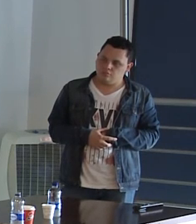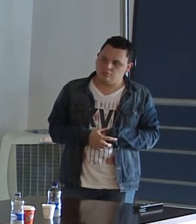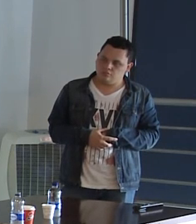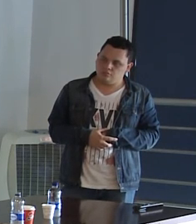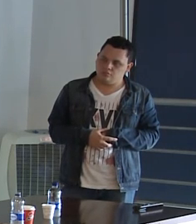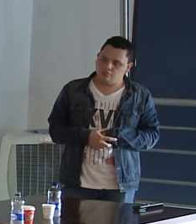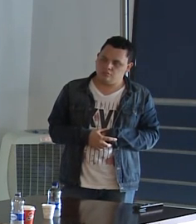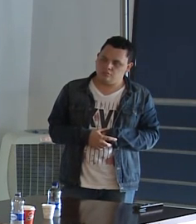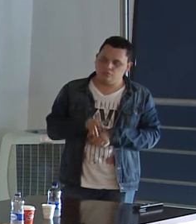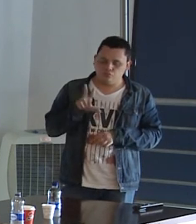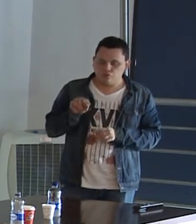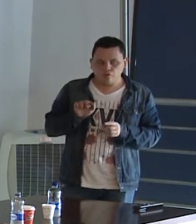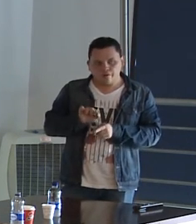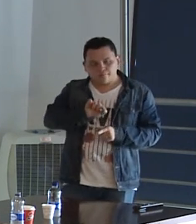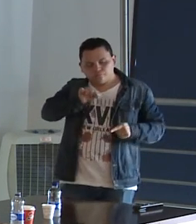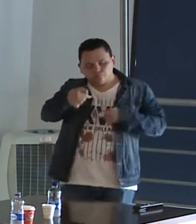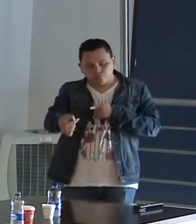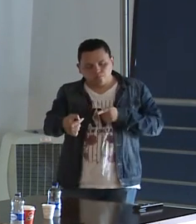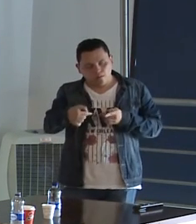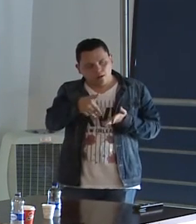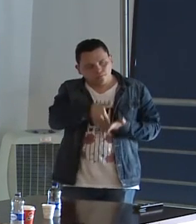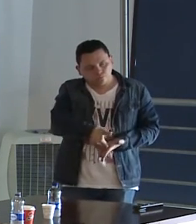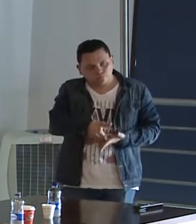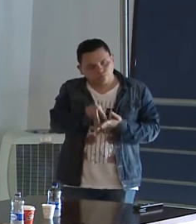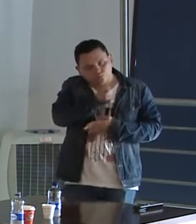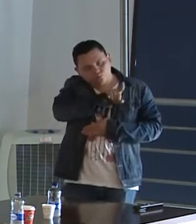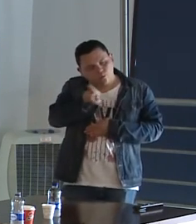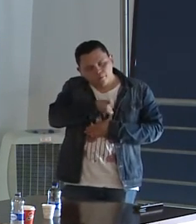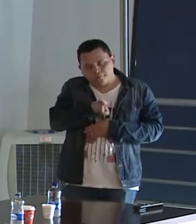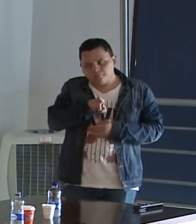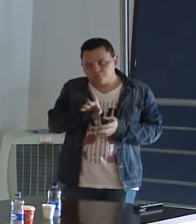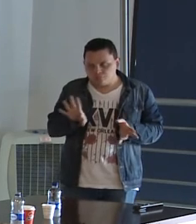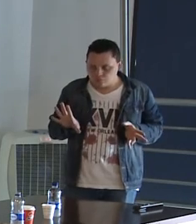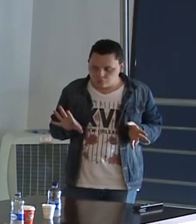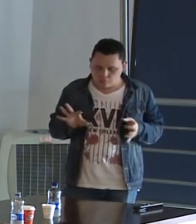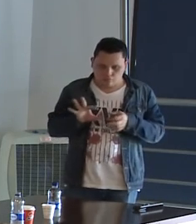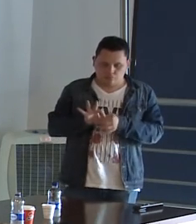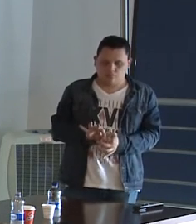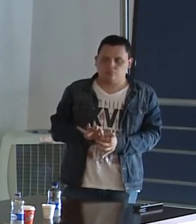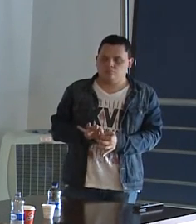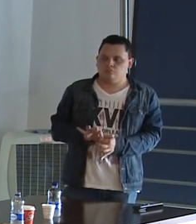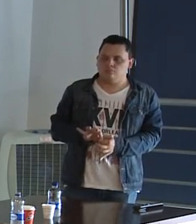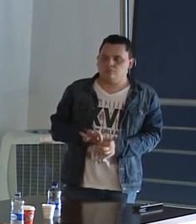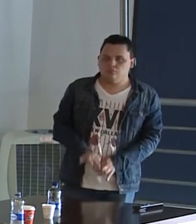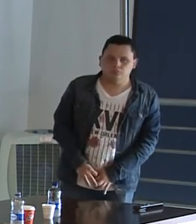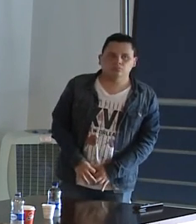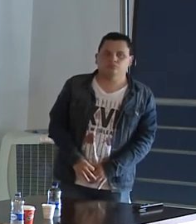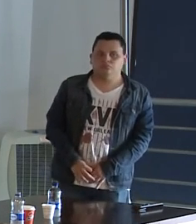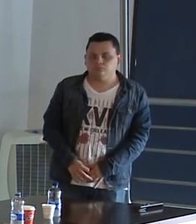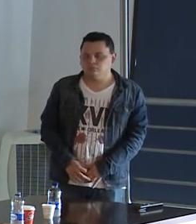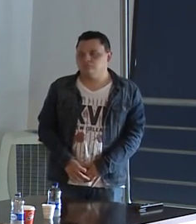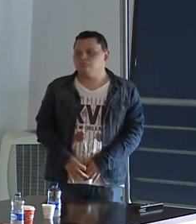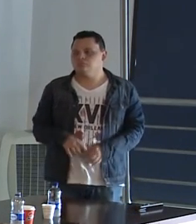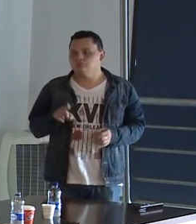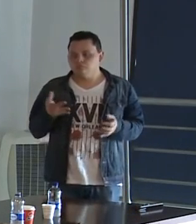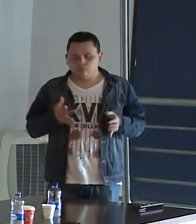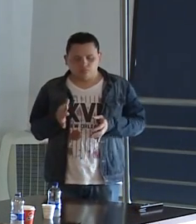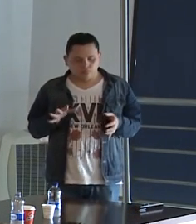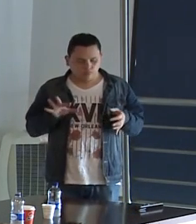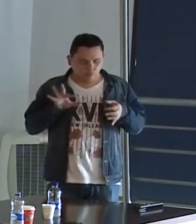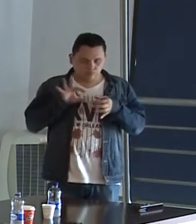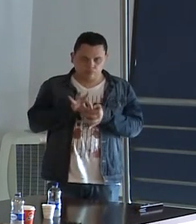No hay contraposición, sino articulación. Y se